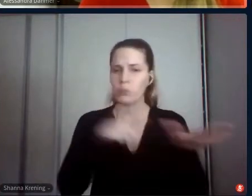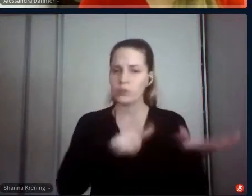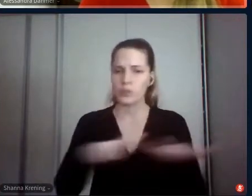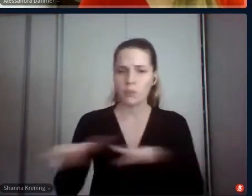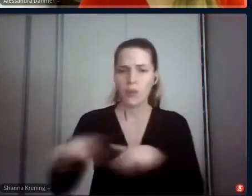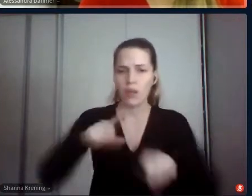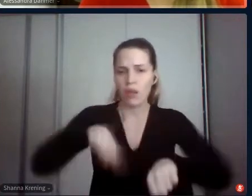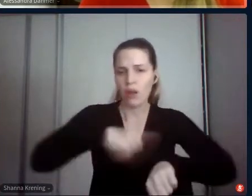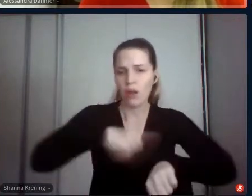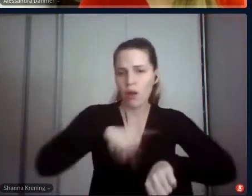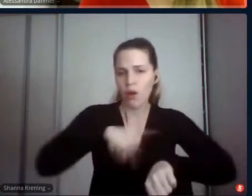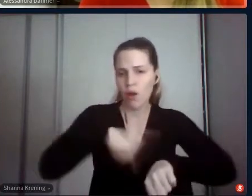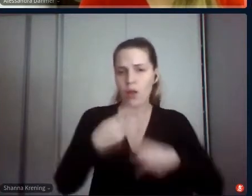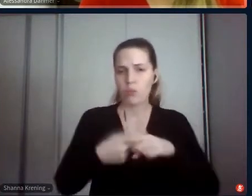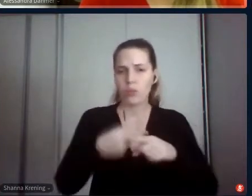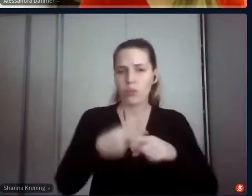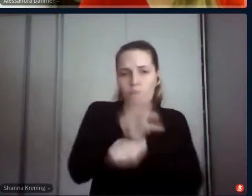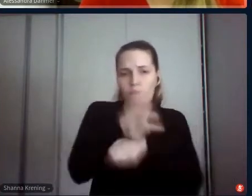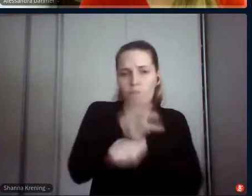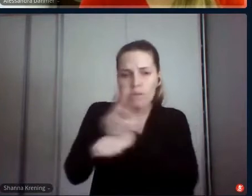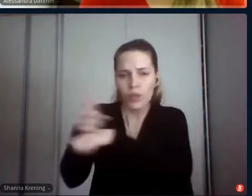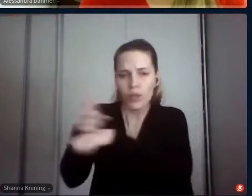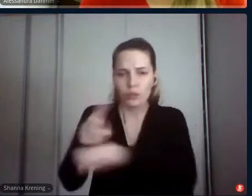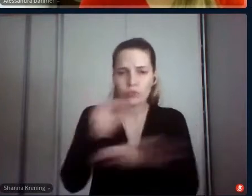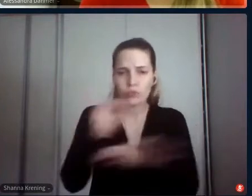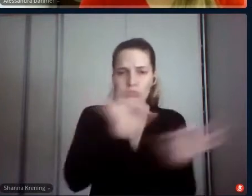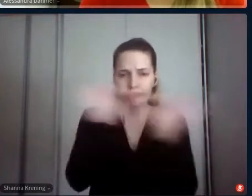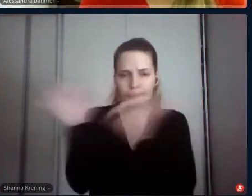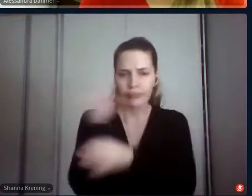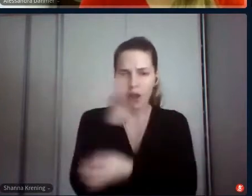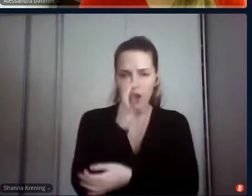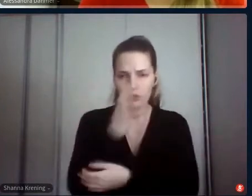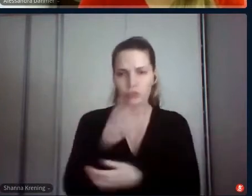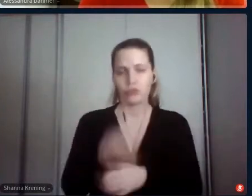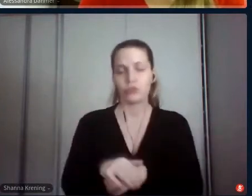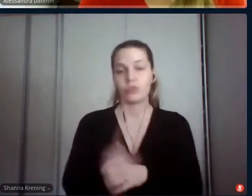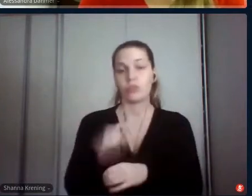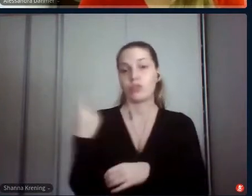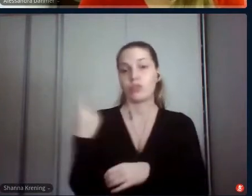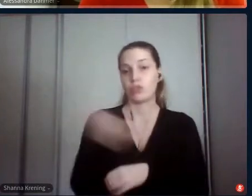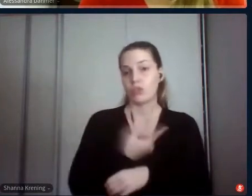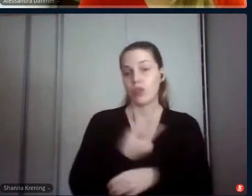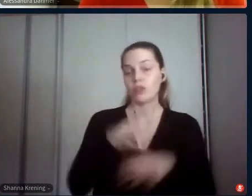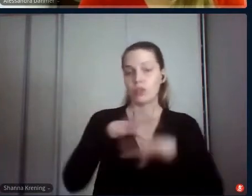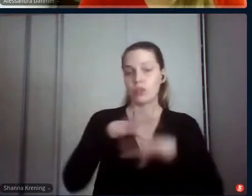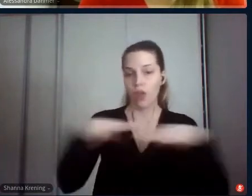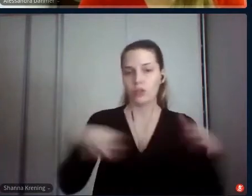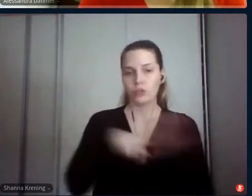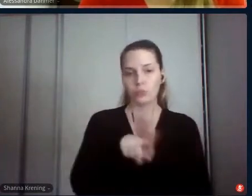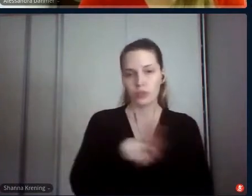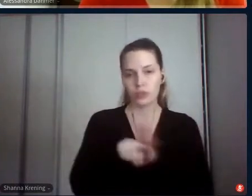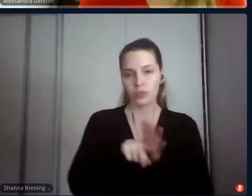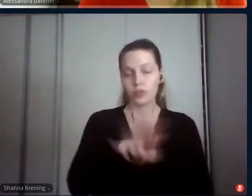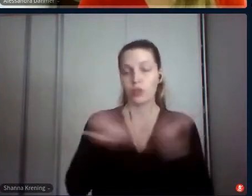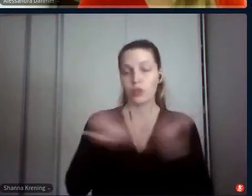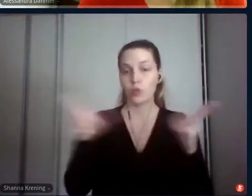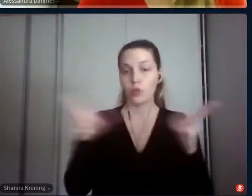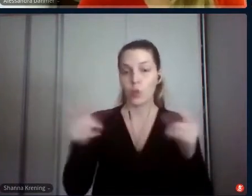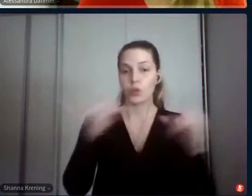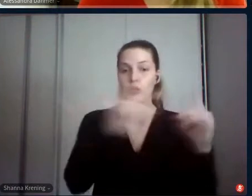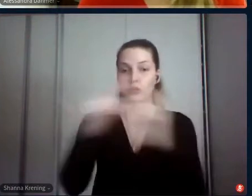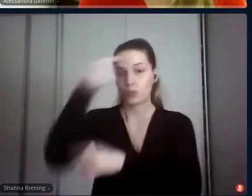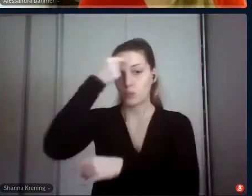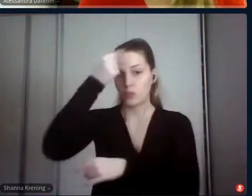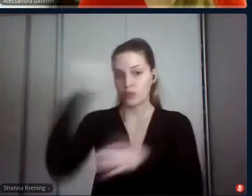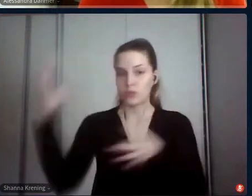estamos buscando alternativas, a Rede Nacional de Pesquisa, a qual todas as universidades são vinculadas, está em